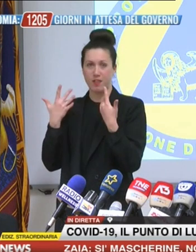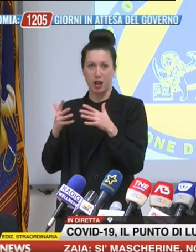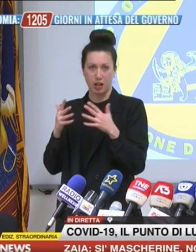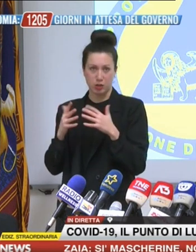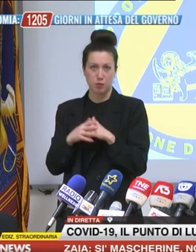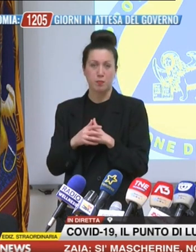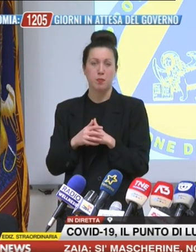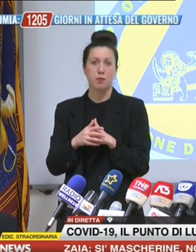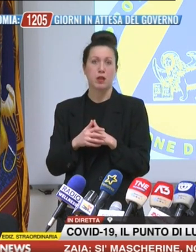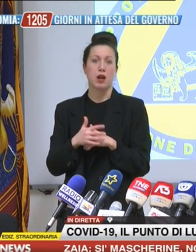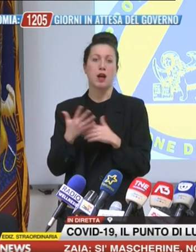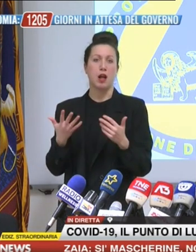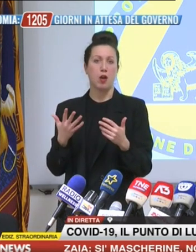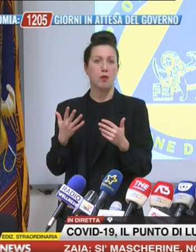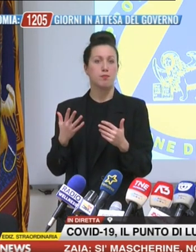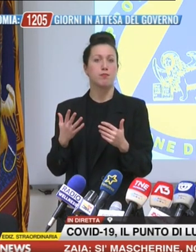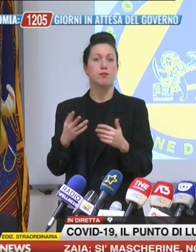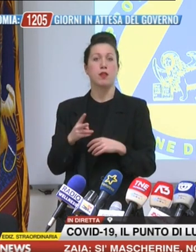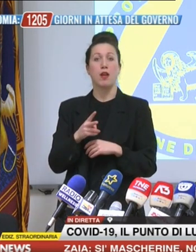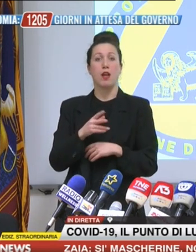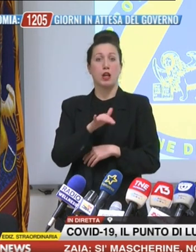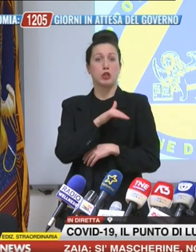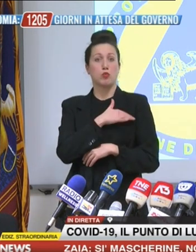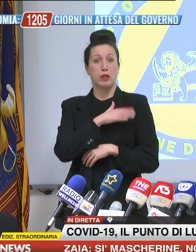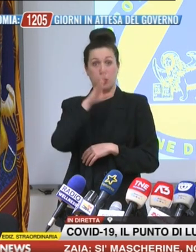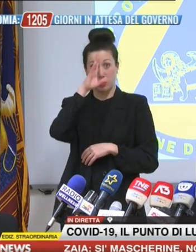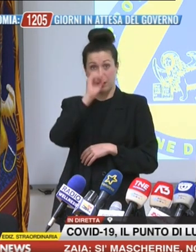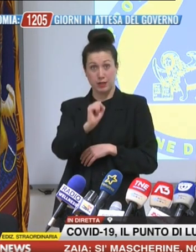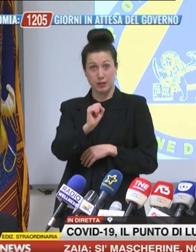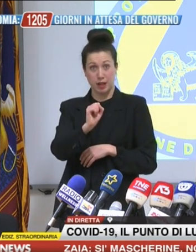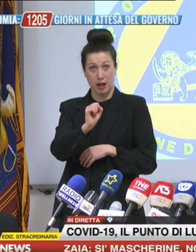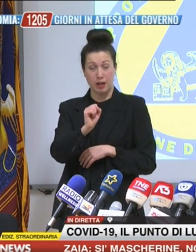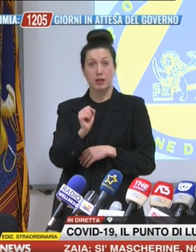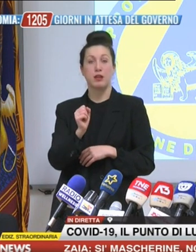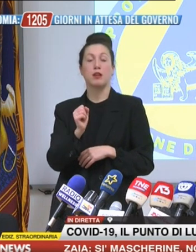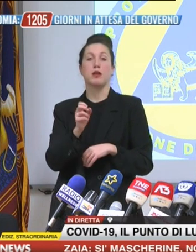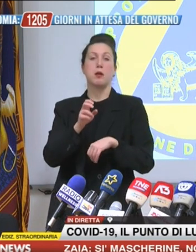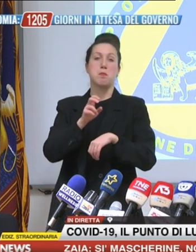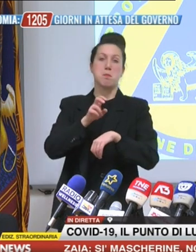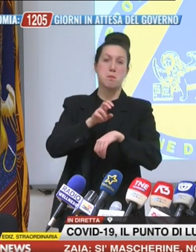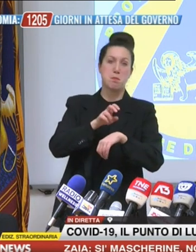gli studenti universitari, quindi che stanno facendo sia medicina e chirurgia, la specializzazione, sia